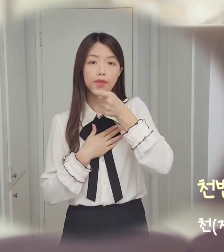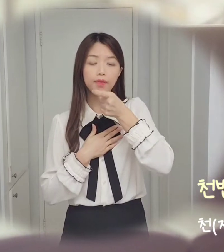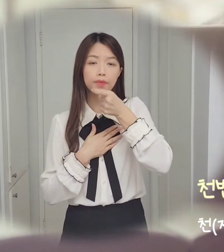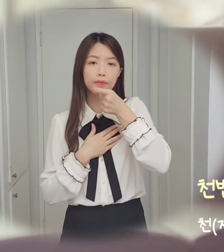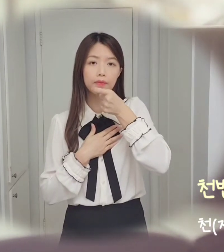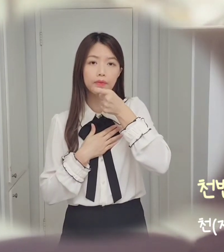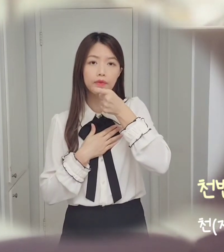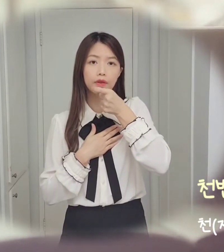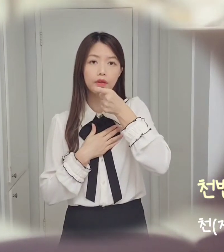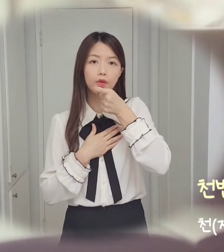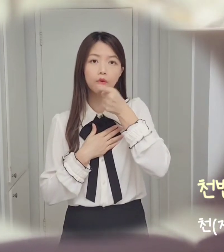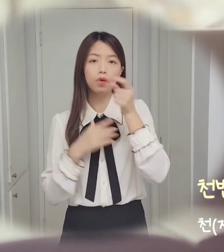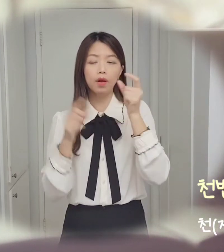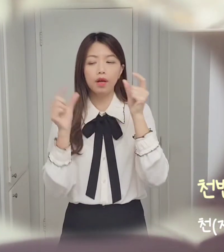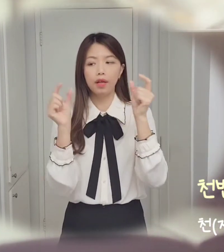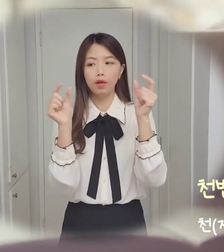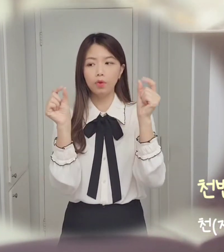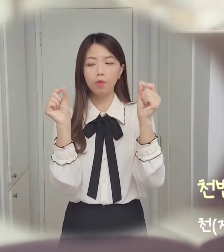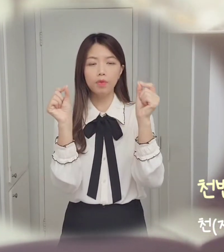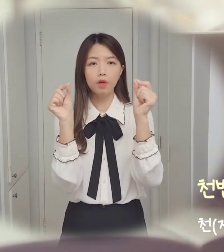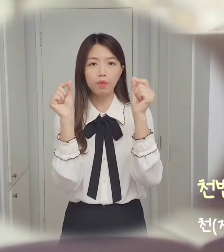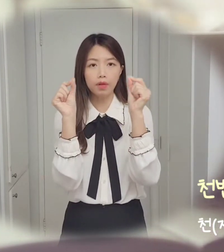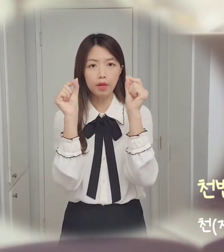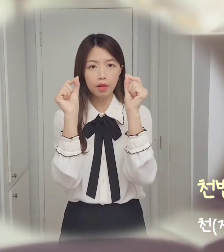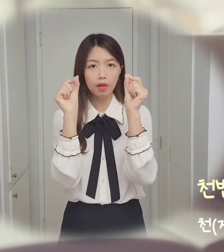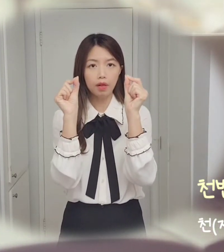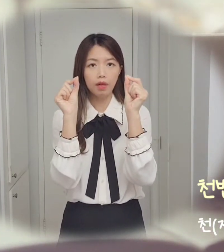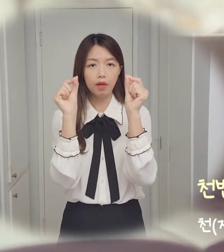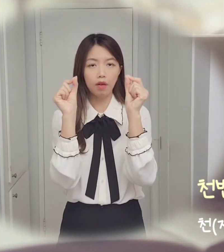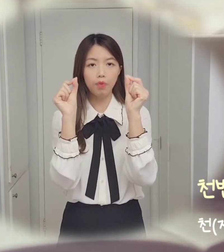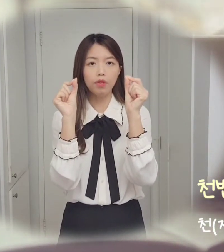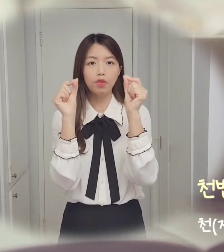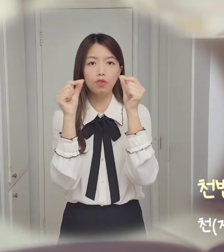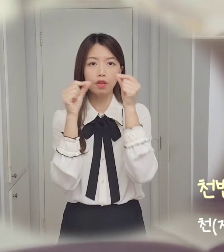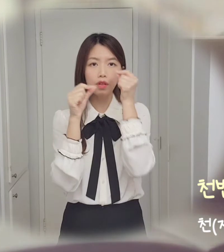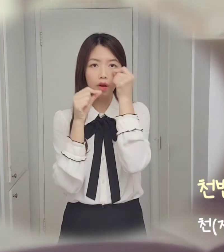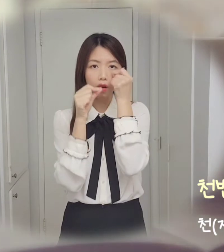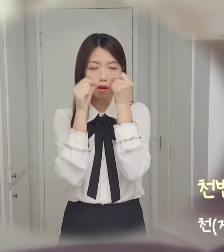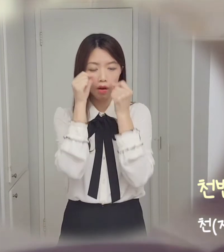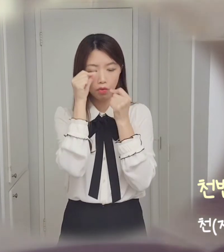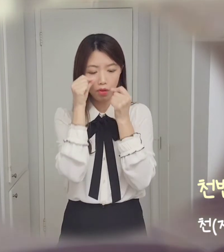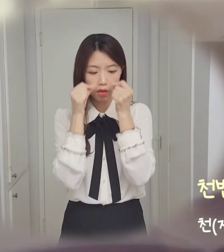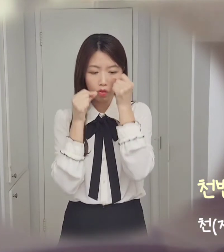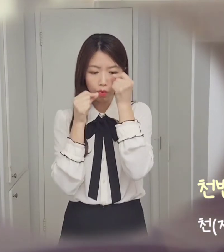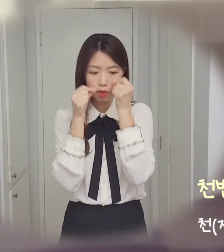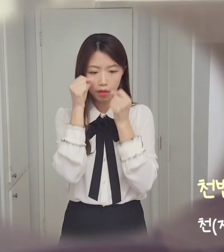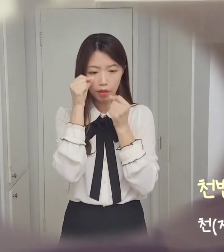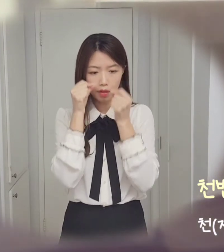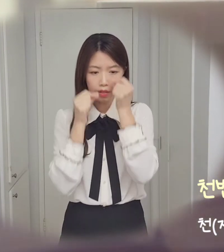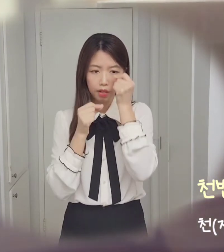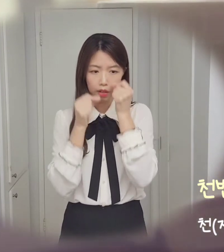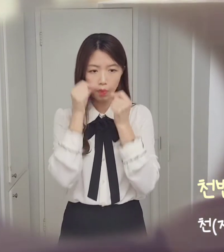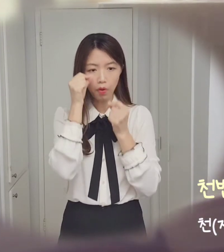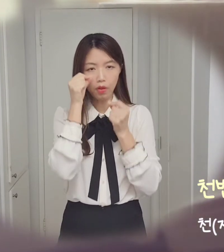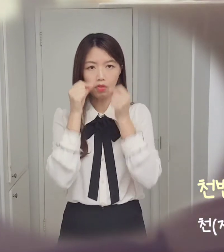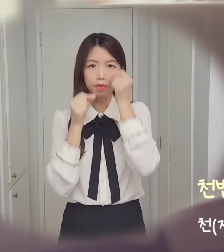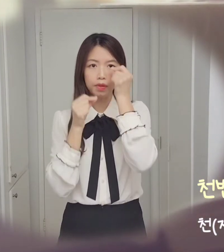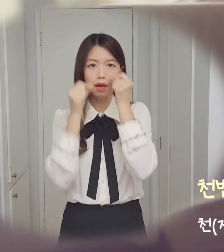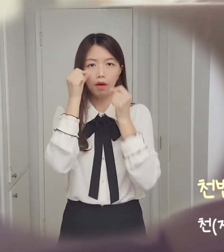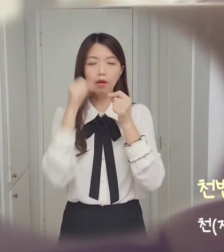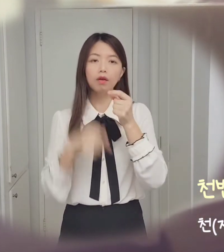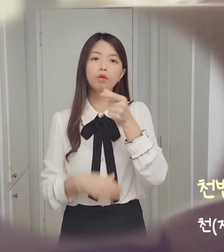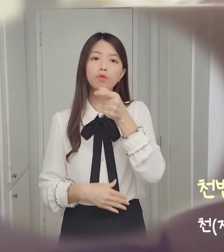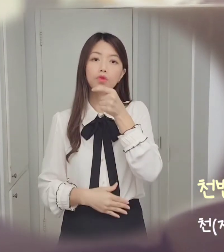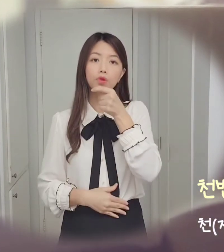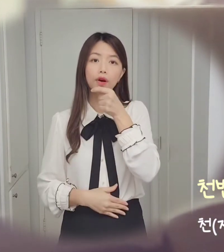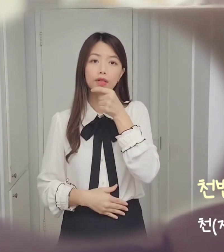대듯이, 그리고 양쪽 엄지검지를 이렇게 붙여주셔서 눈에서 눈물이 흐르듯이 이렇게 표현해 주시면